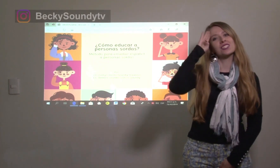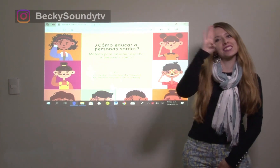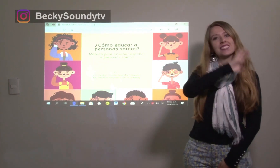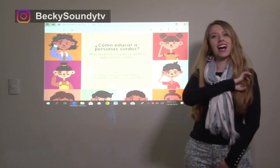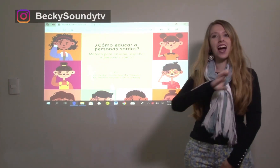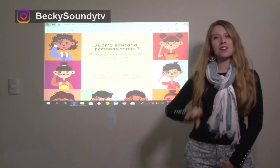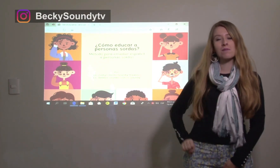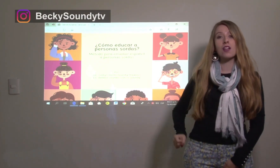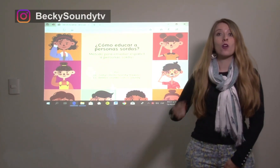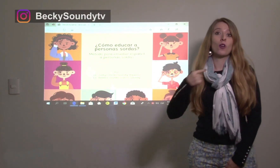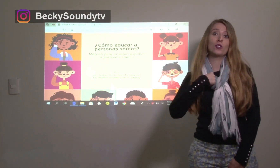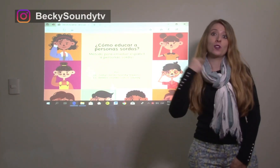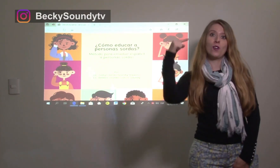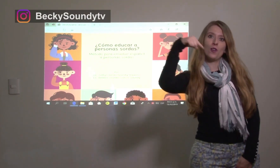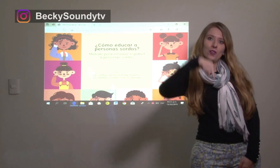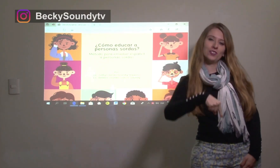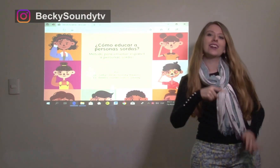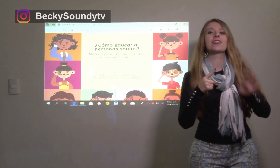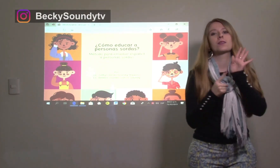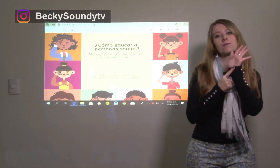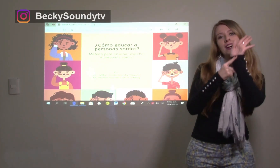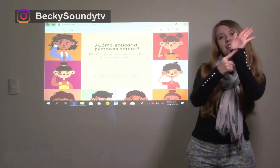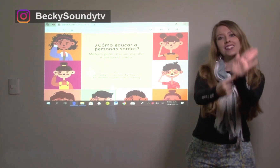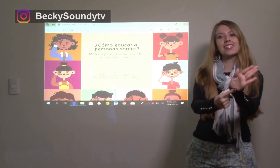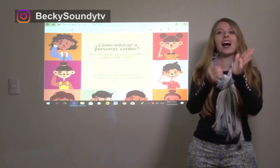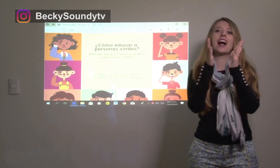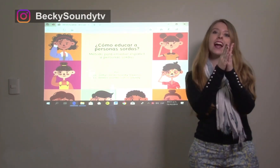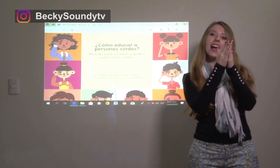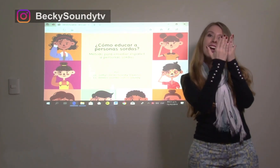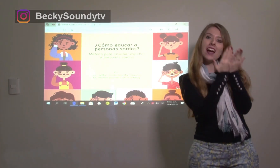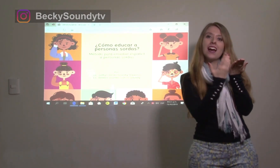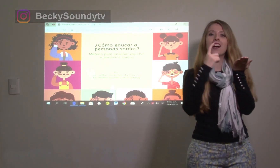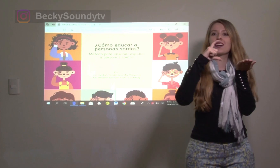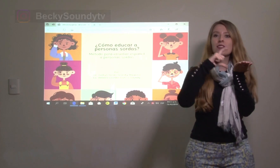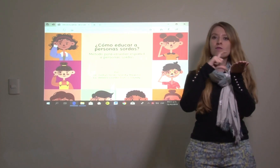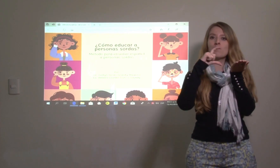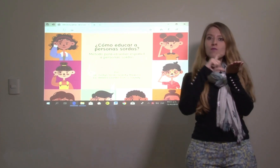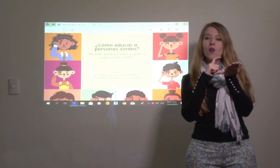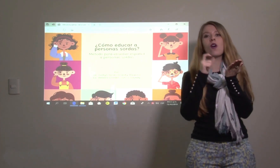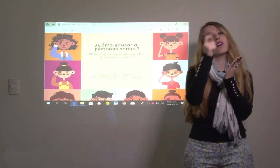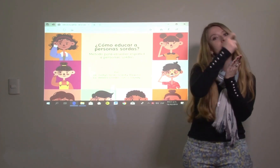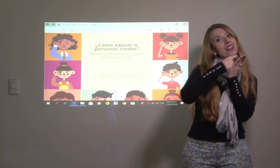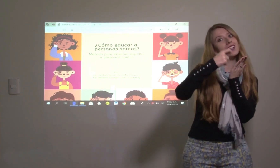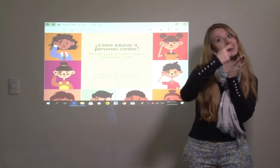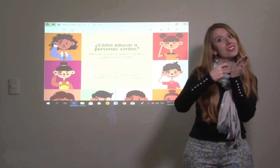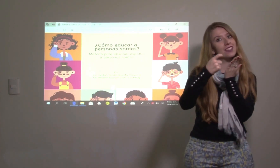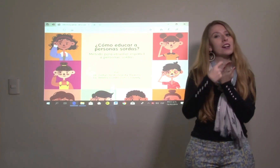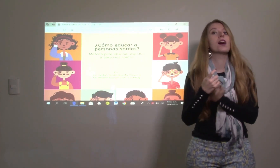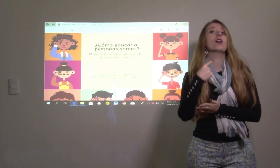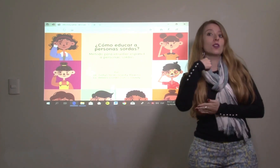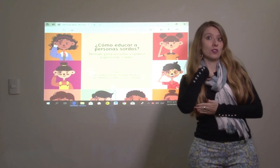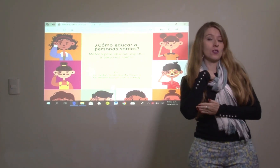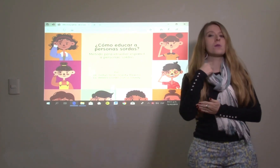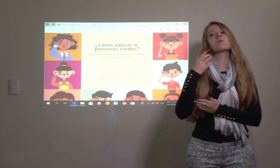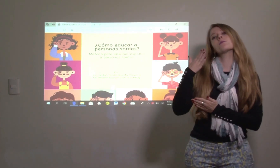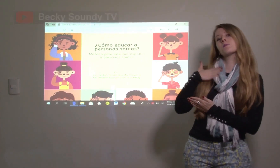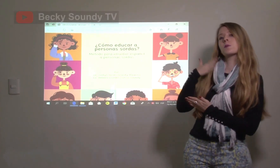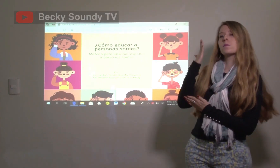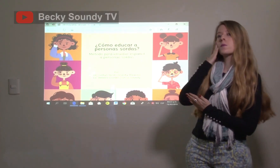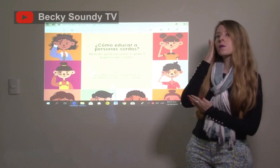Amigos de Hola El Salvador, ahora estoy acá para mostrarles un libro que escribí con